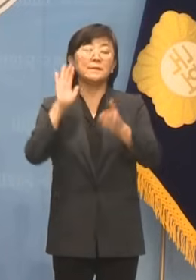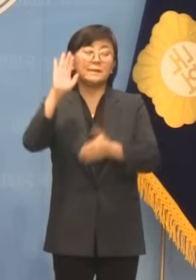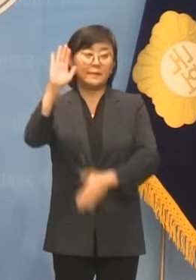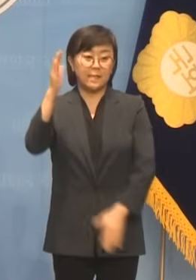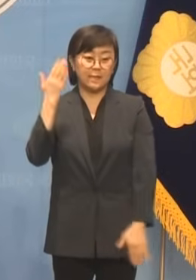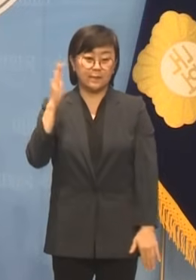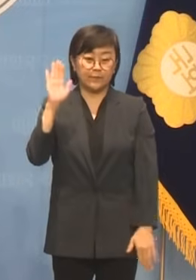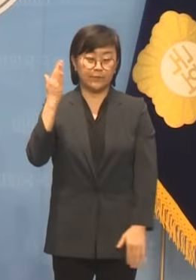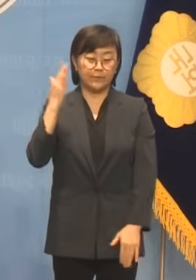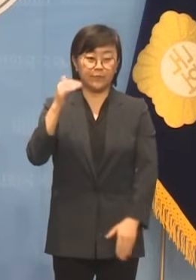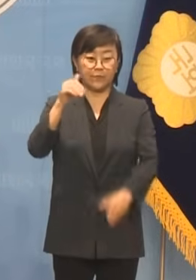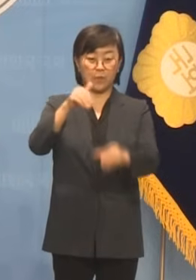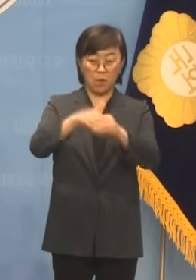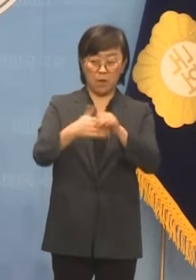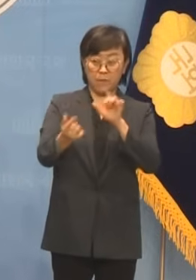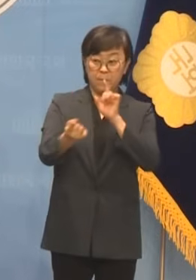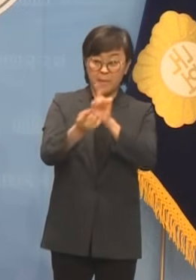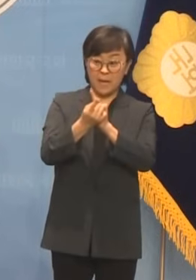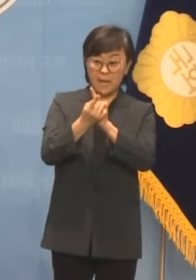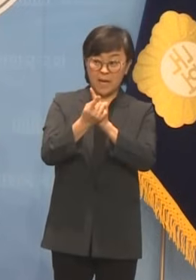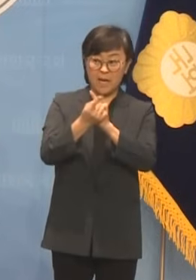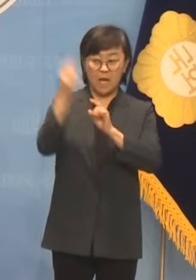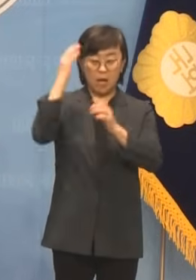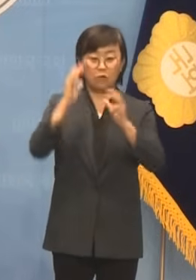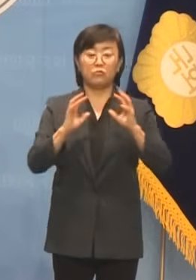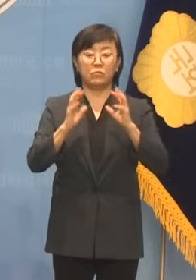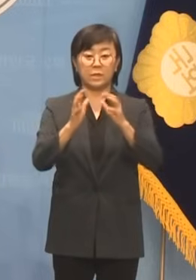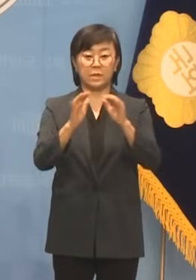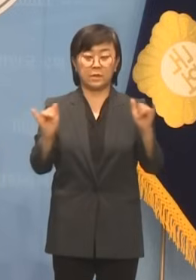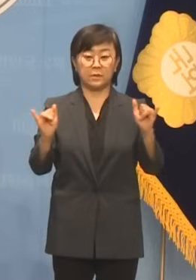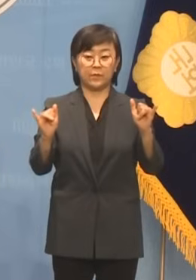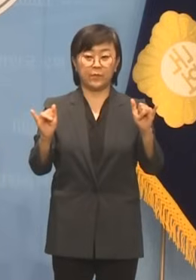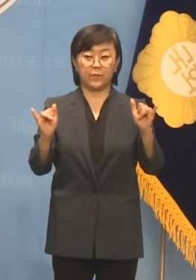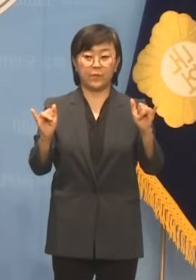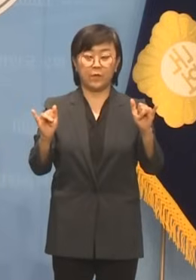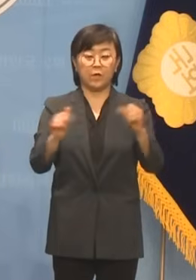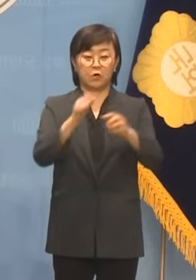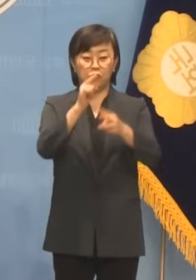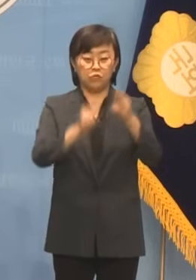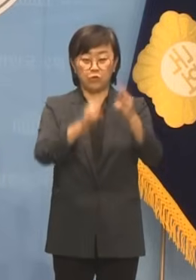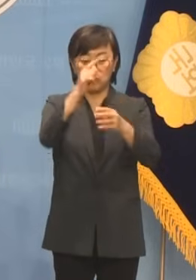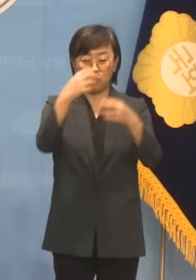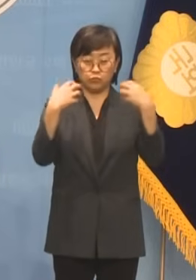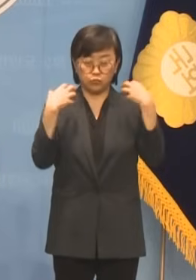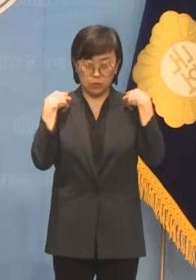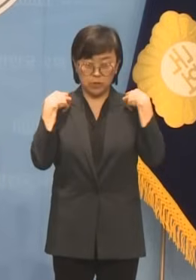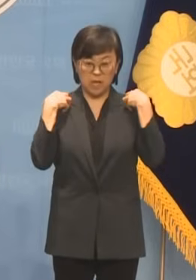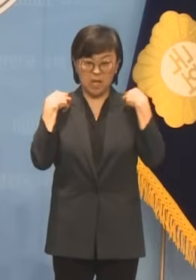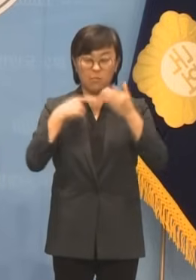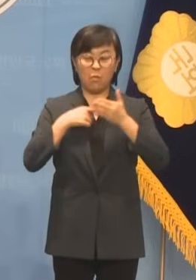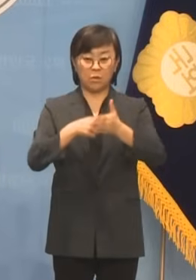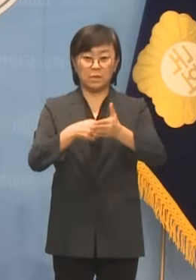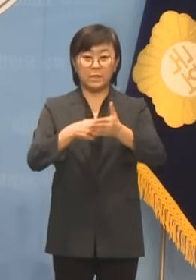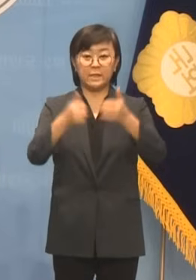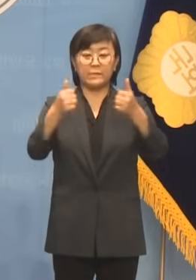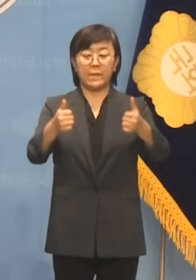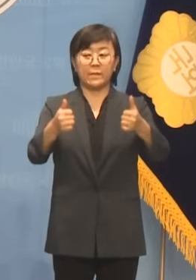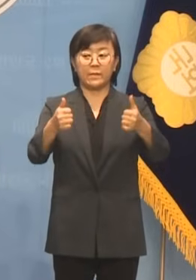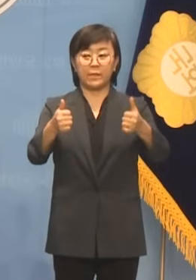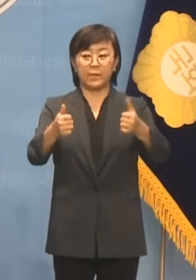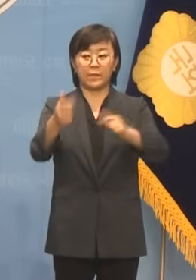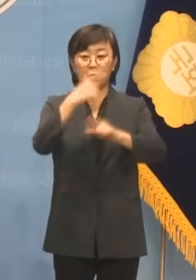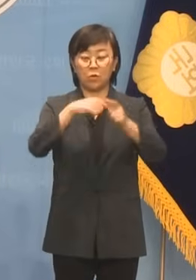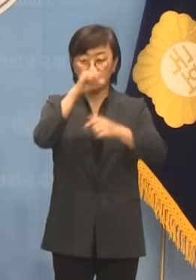최근에 이 총선을 맞이해서 우리 대한민국 국민들께서 윤석열 정권의 폭주를 심판하고